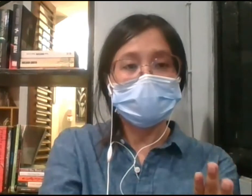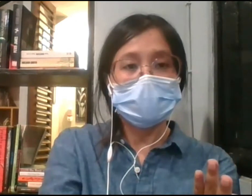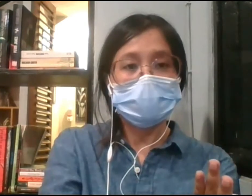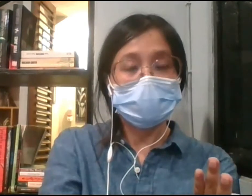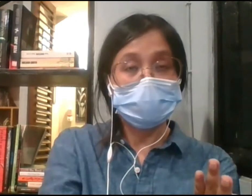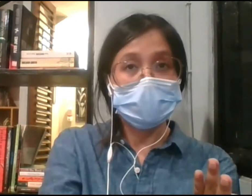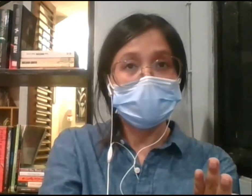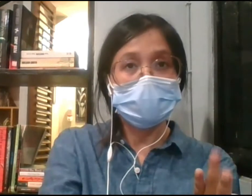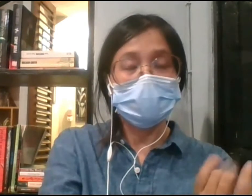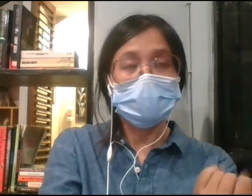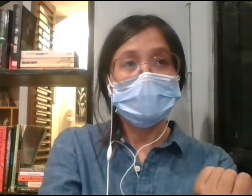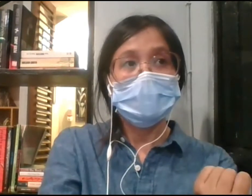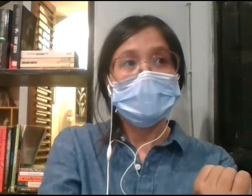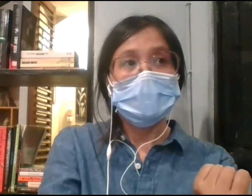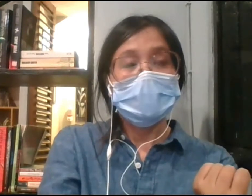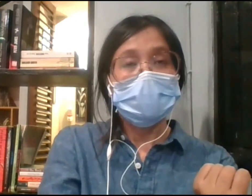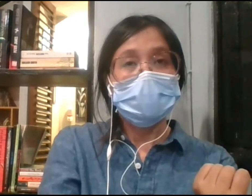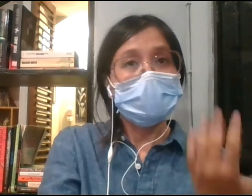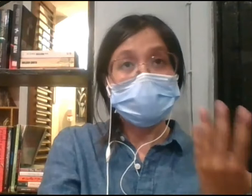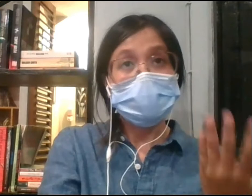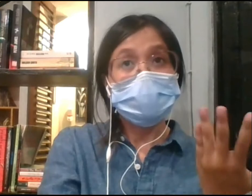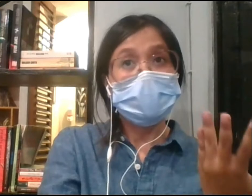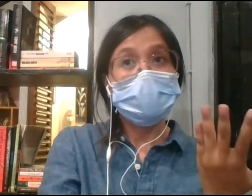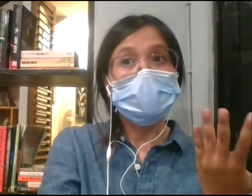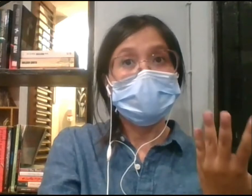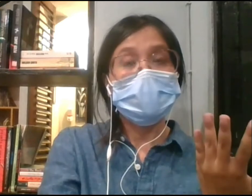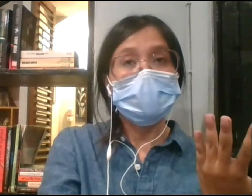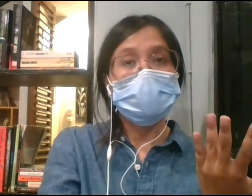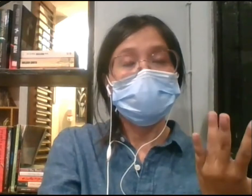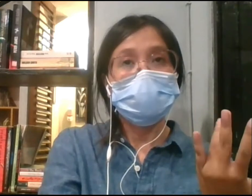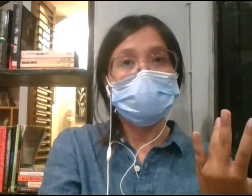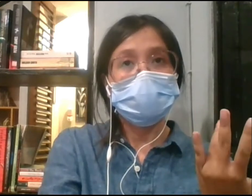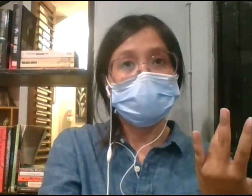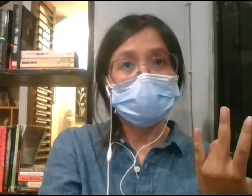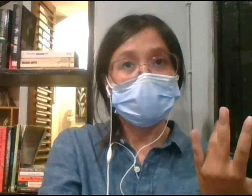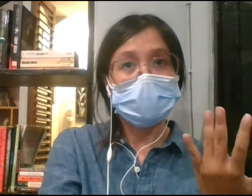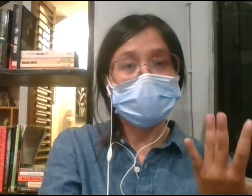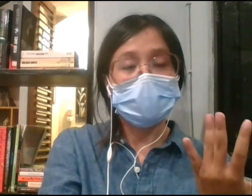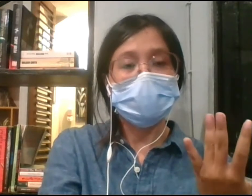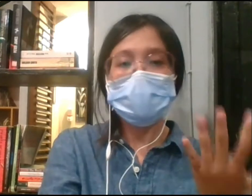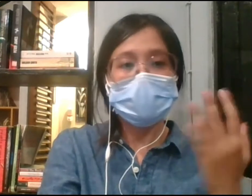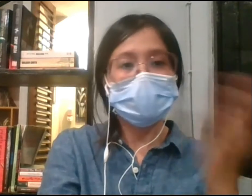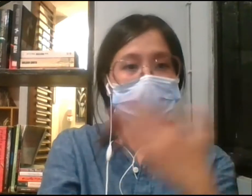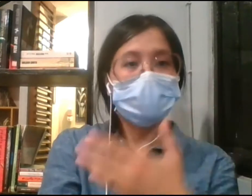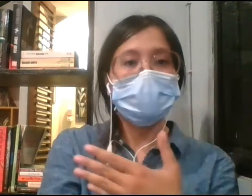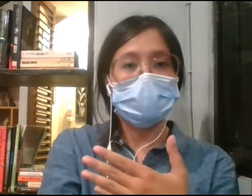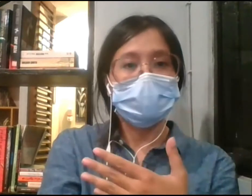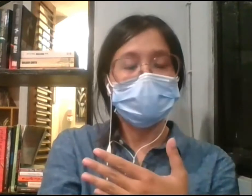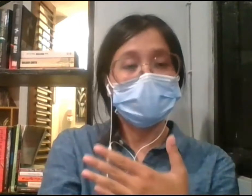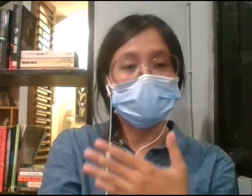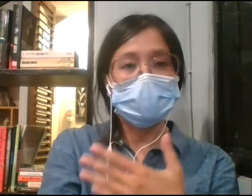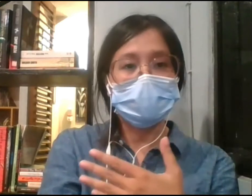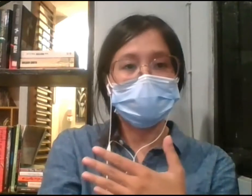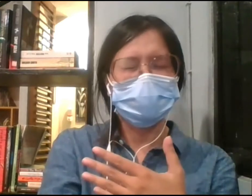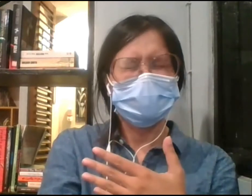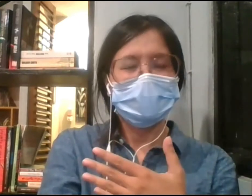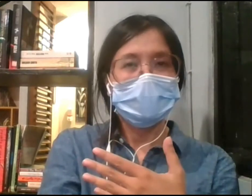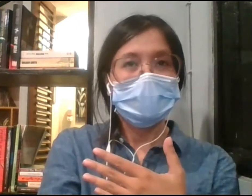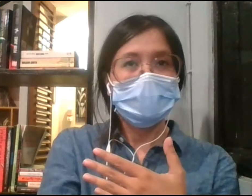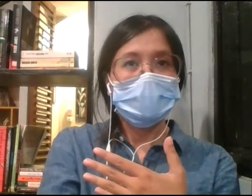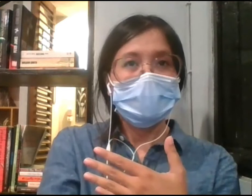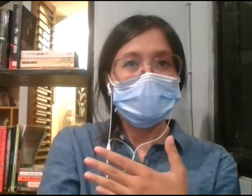untuk teman-teman difabel gitu. Enggak aksesibelnya tuh di mana? Toiletnya. Oke, kita cek ke sana, benar enggak